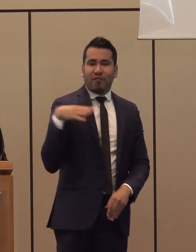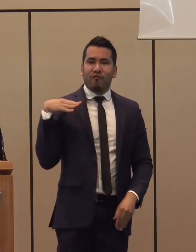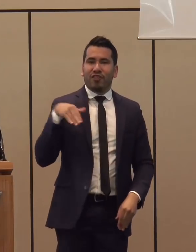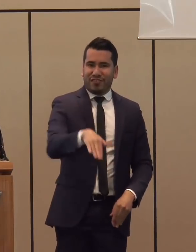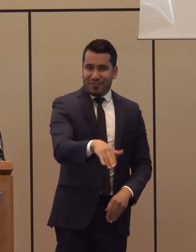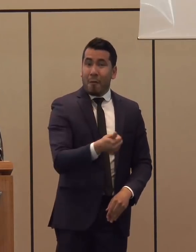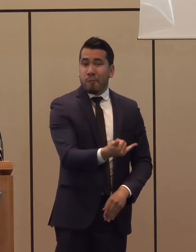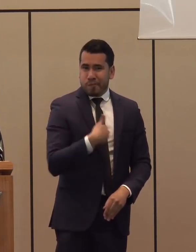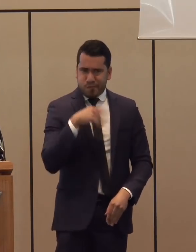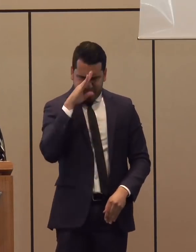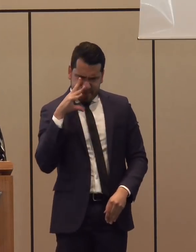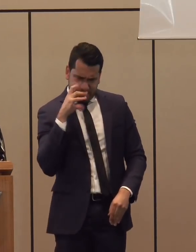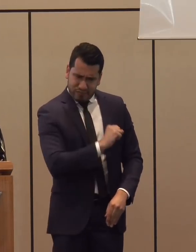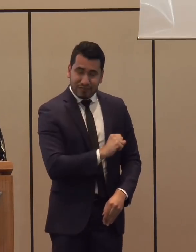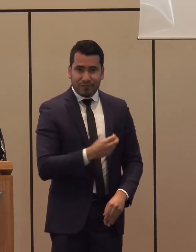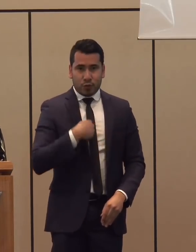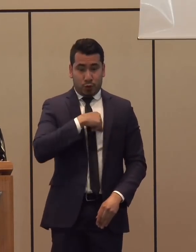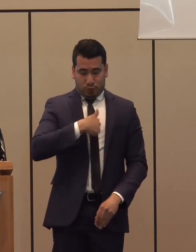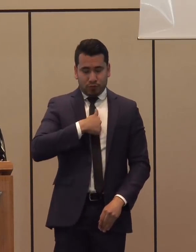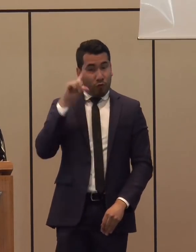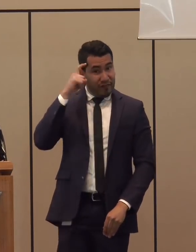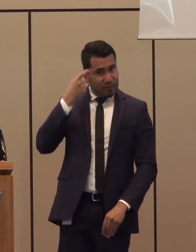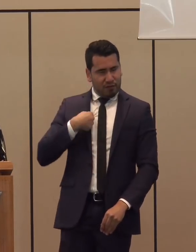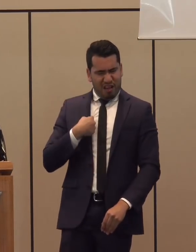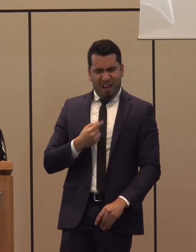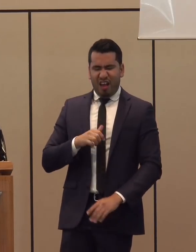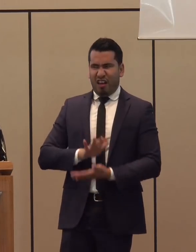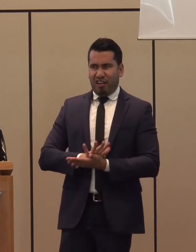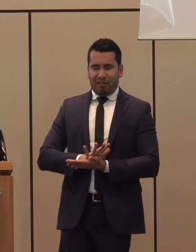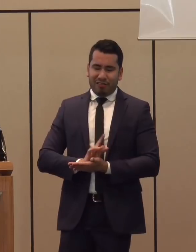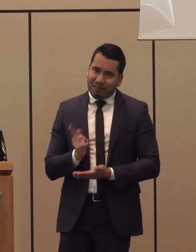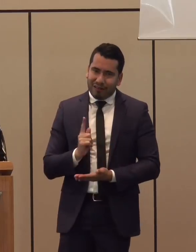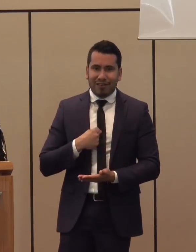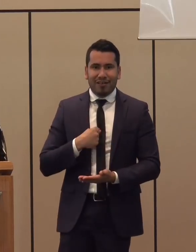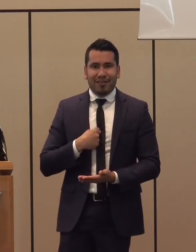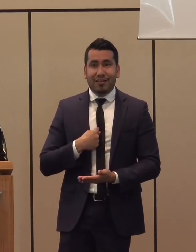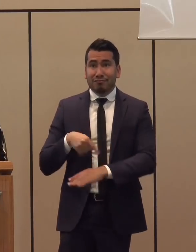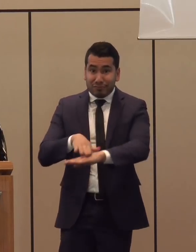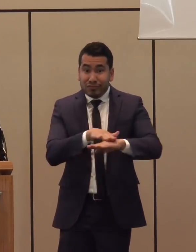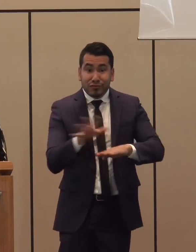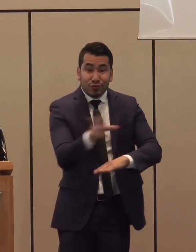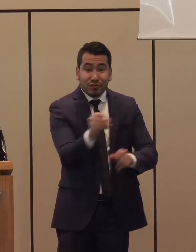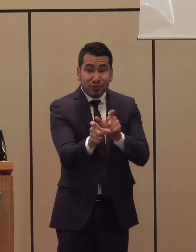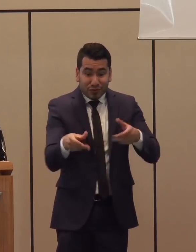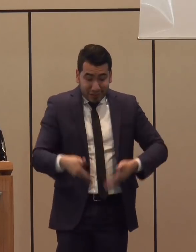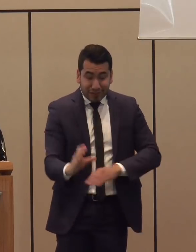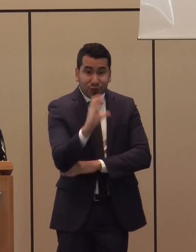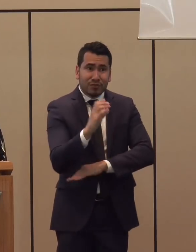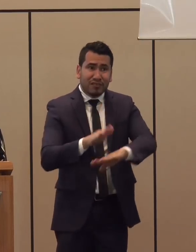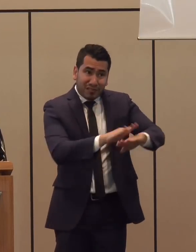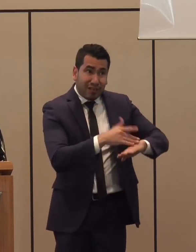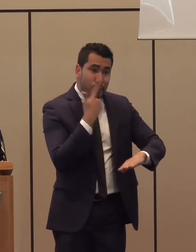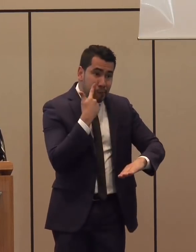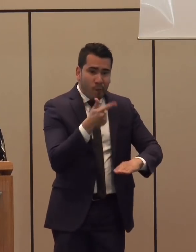desde el gobierno solos queremos invitar a todos los colombianos a que no compren contrabando cuando compren